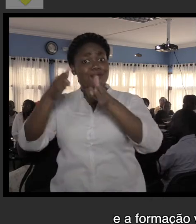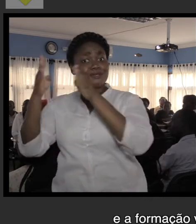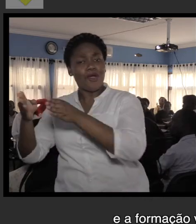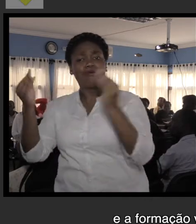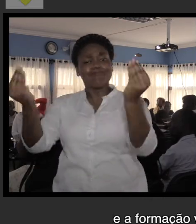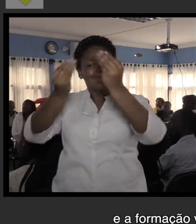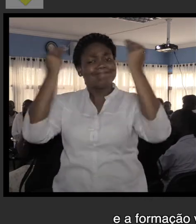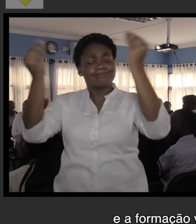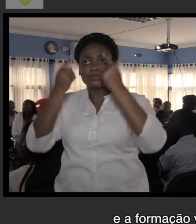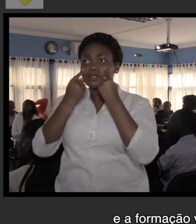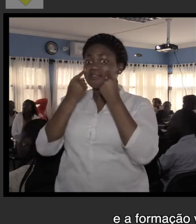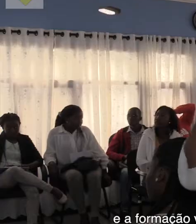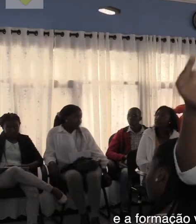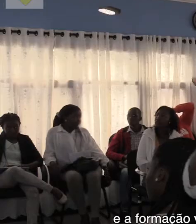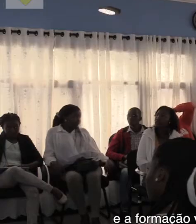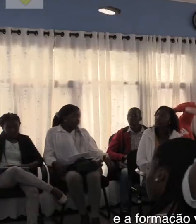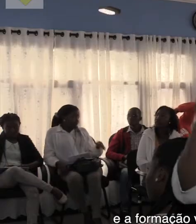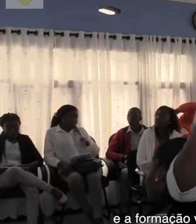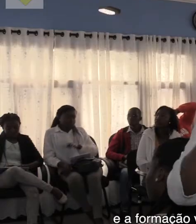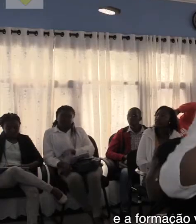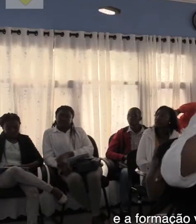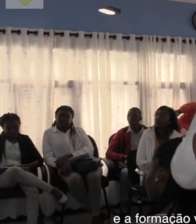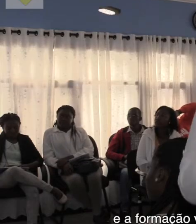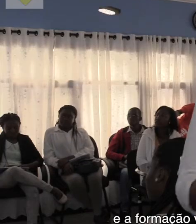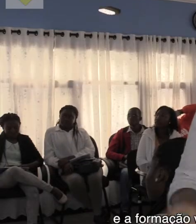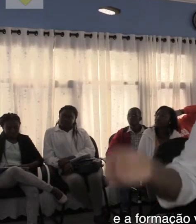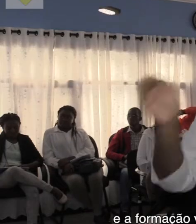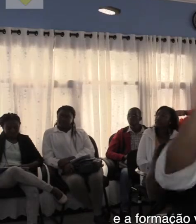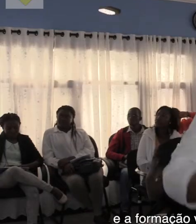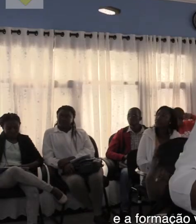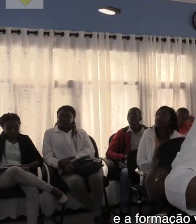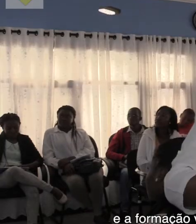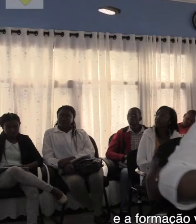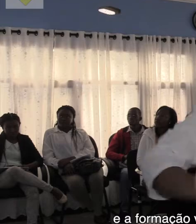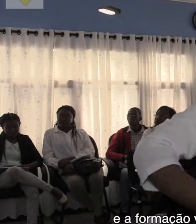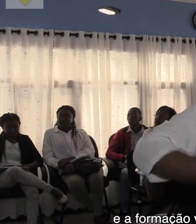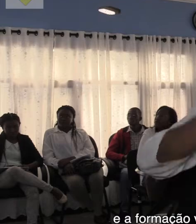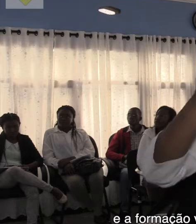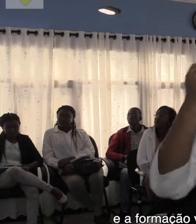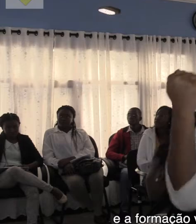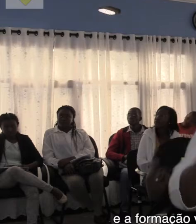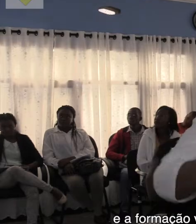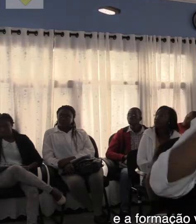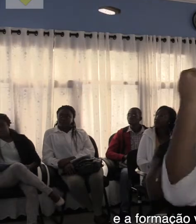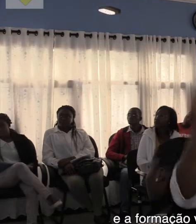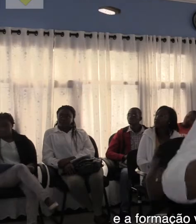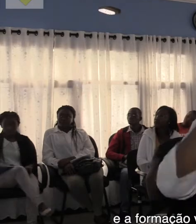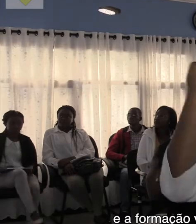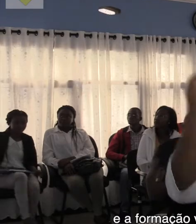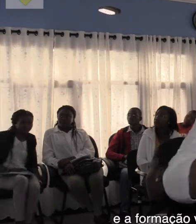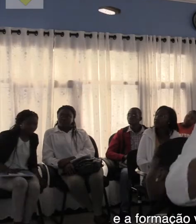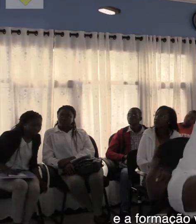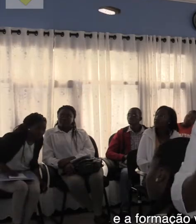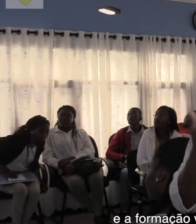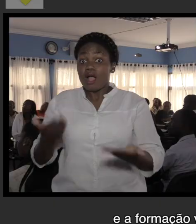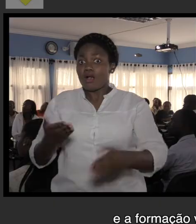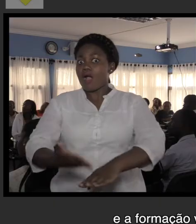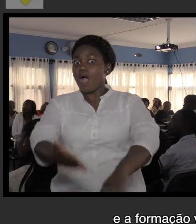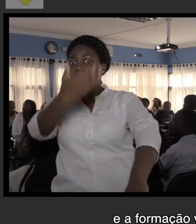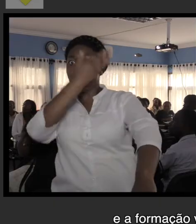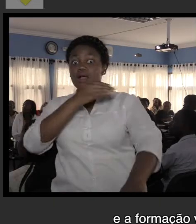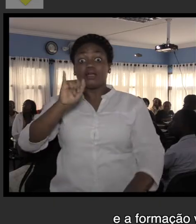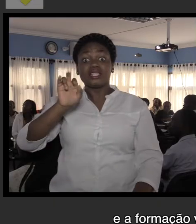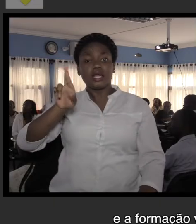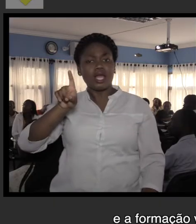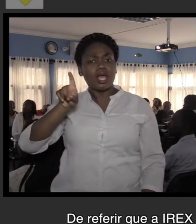formação visa garantir a sua profissionalização para o mercado de emprego. De referir que a IREX graduou em junho passado 27